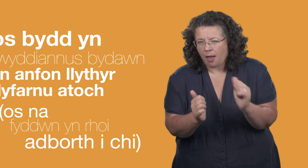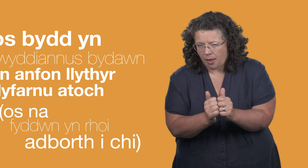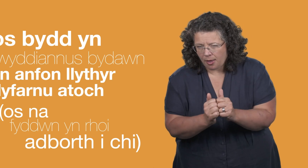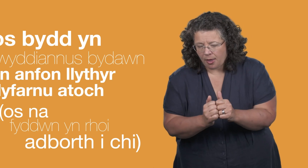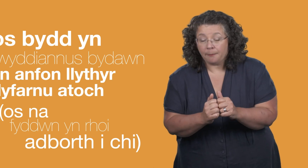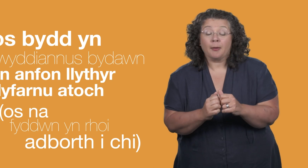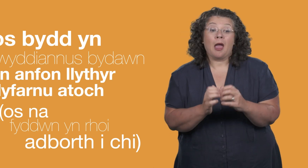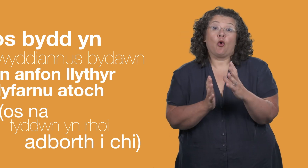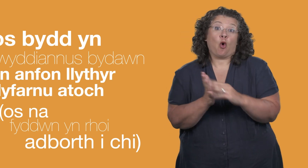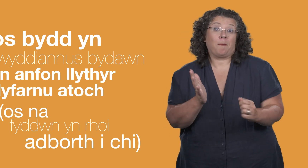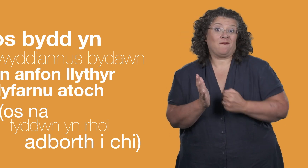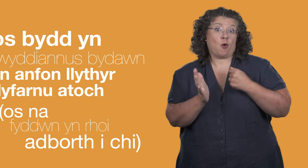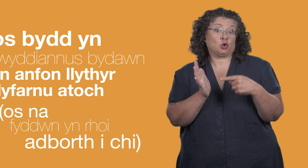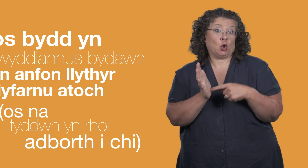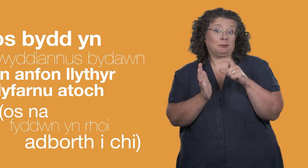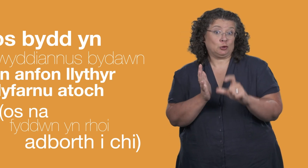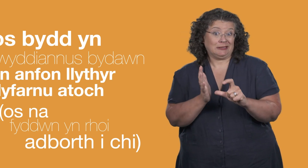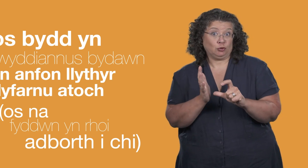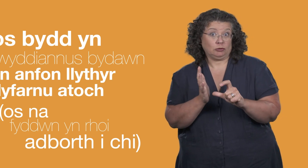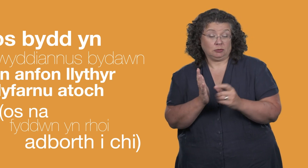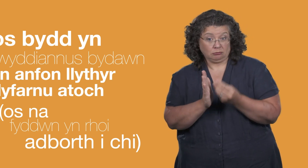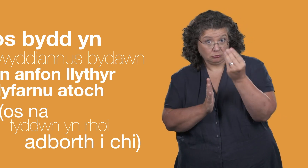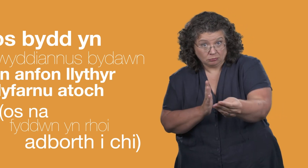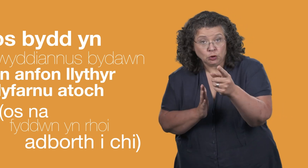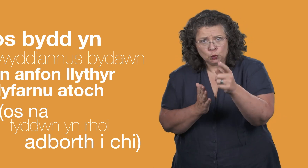chopi o'n telerau ac amodau i lofnodi a'i ddychwelyd.